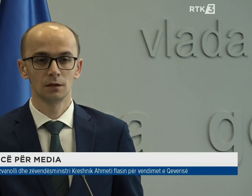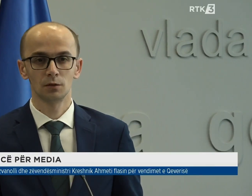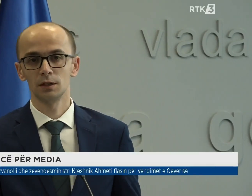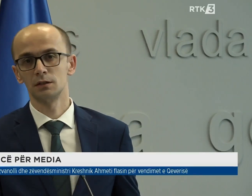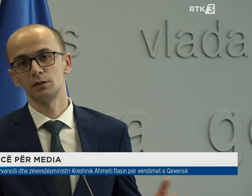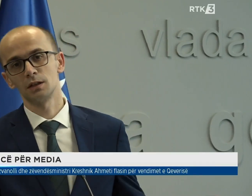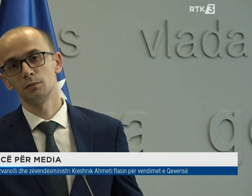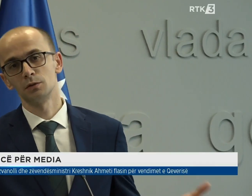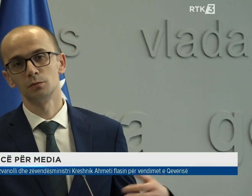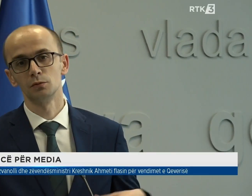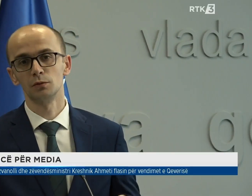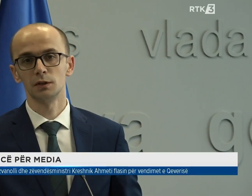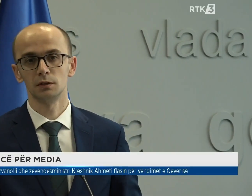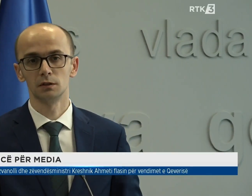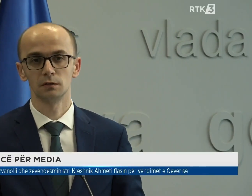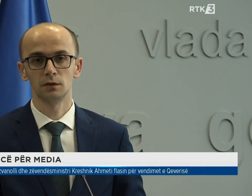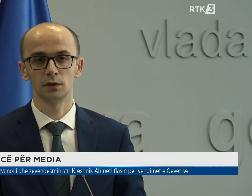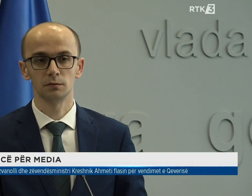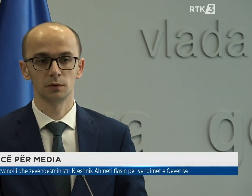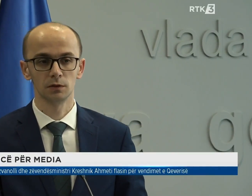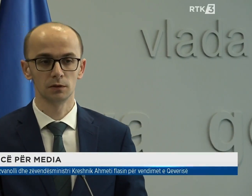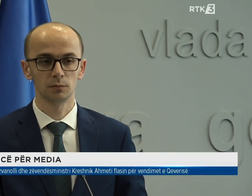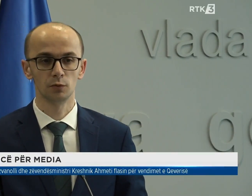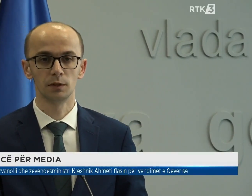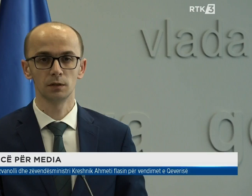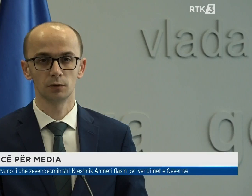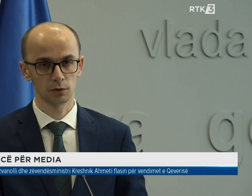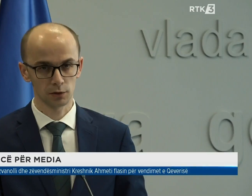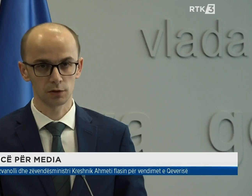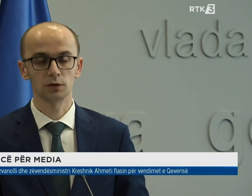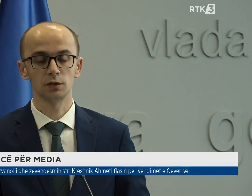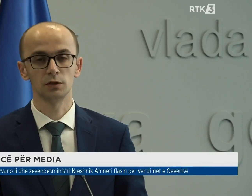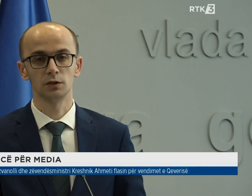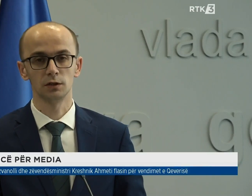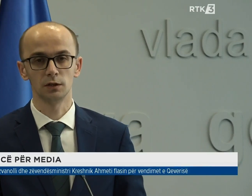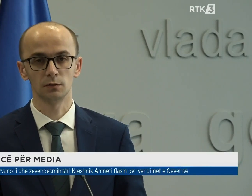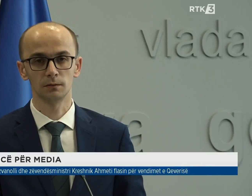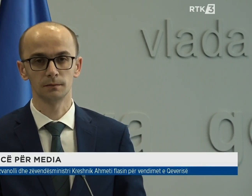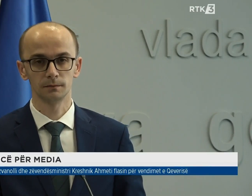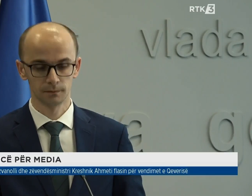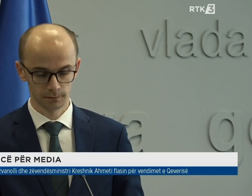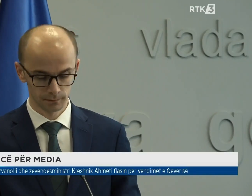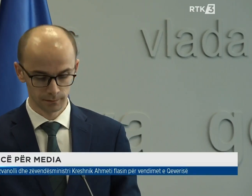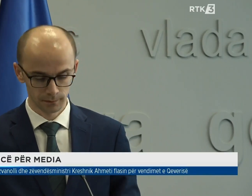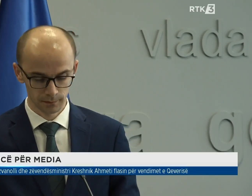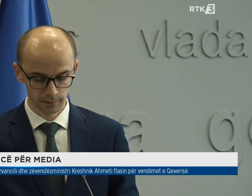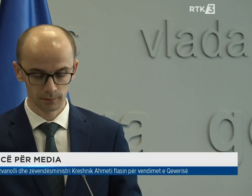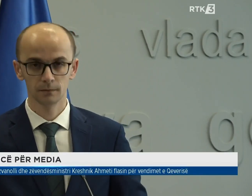korrekt që takimet e mbyllura ti flasin në publik, por është një çështje që është ngritur.